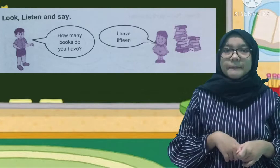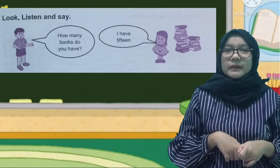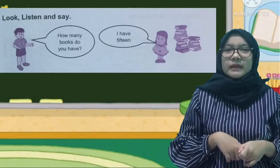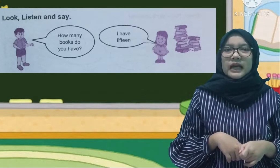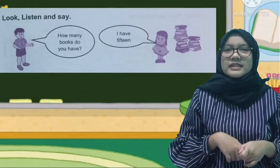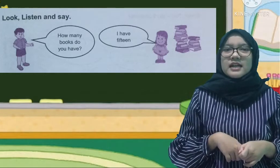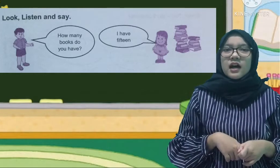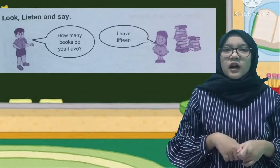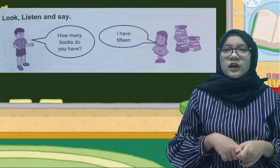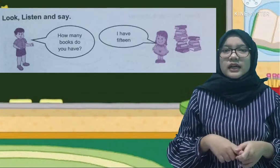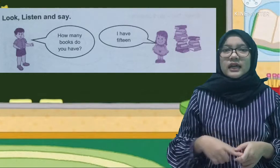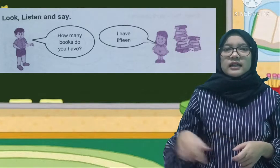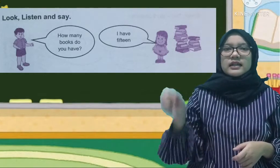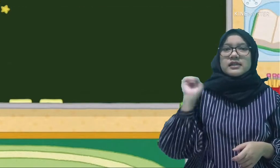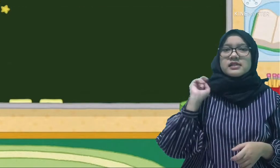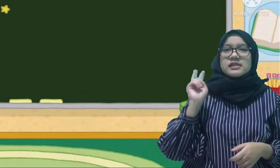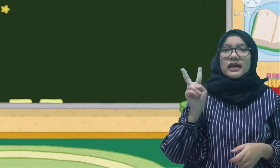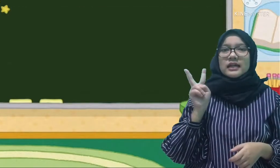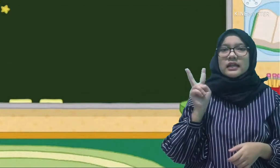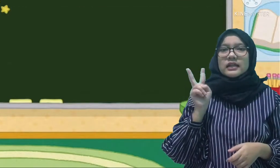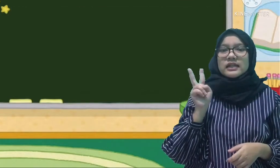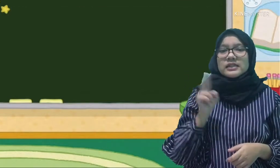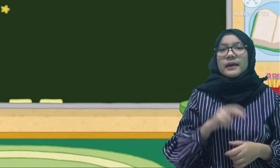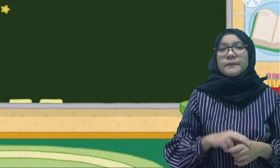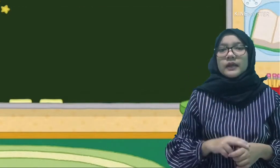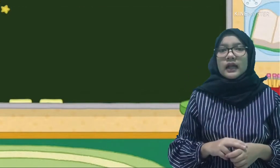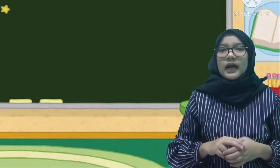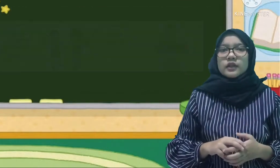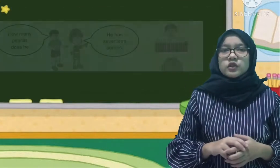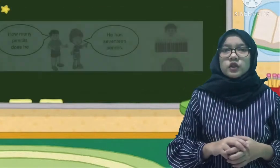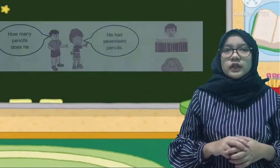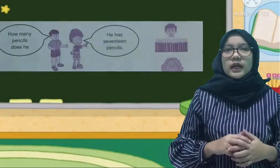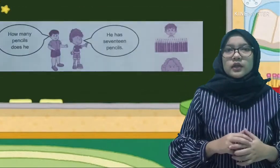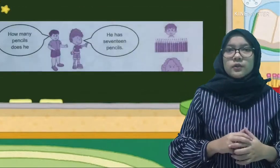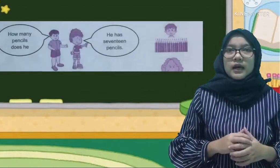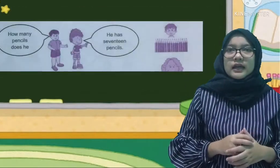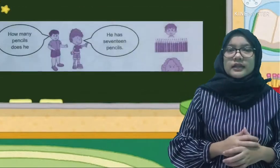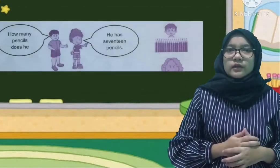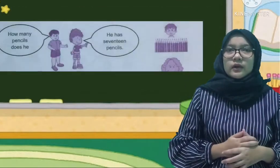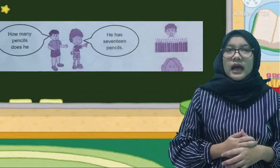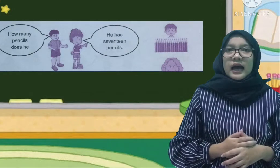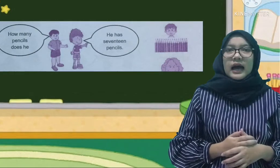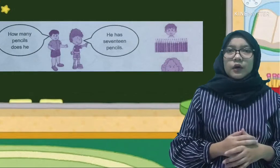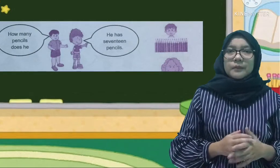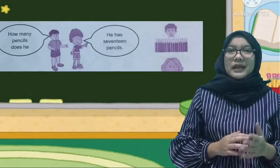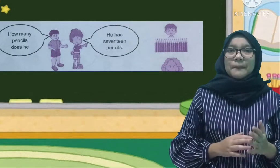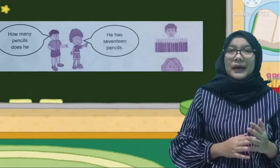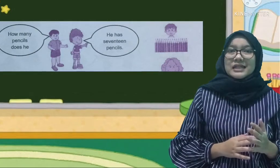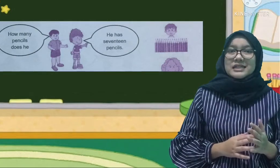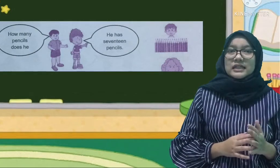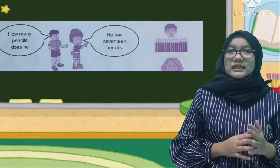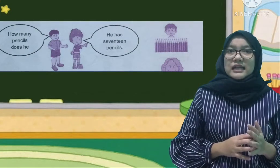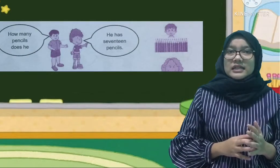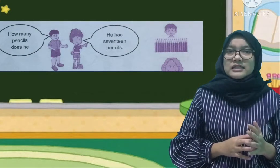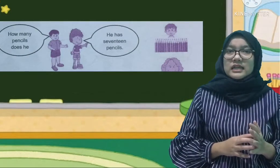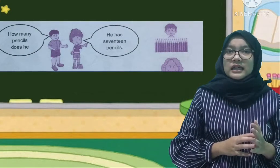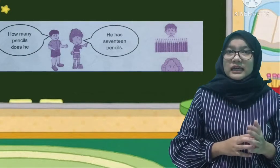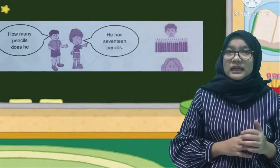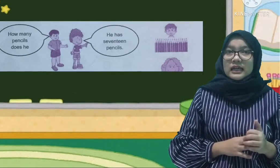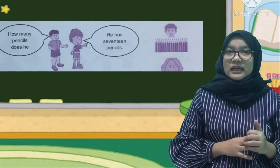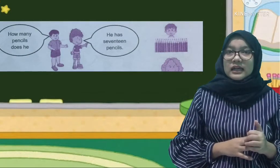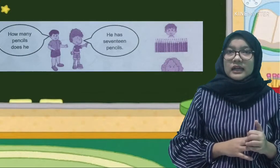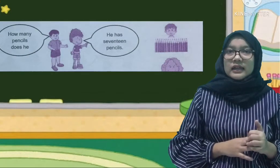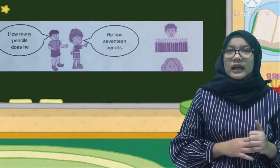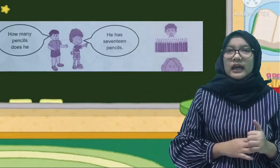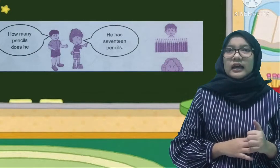ada 14. Okay, the second example atau contoh yang kedua yaitu how many pencil does